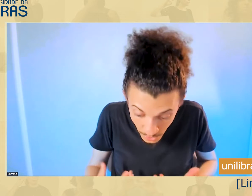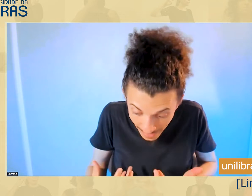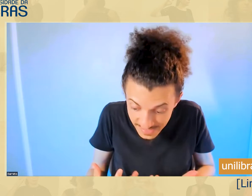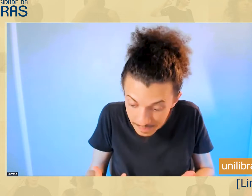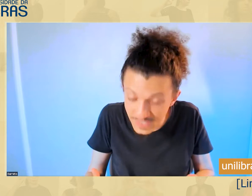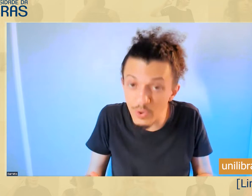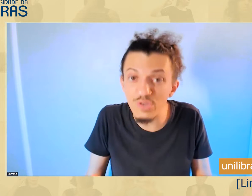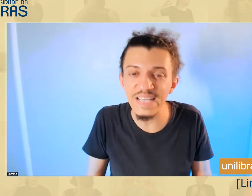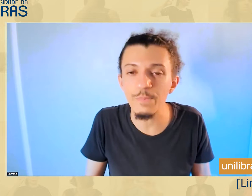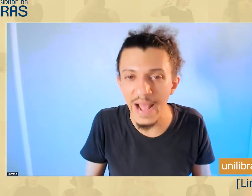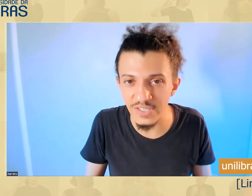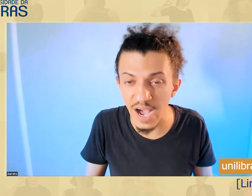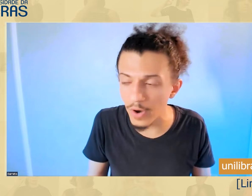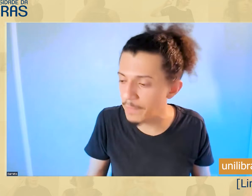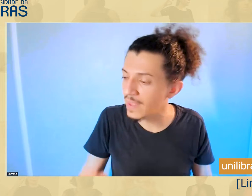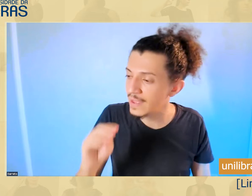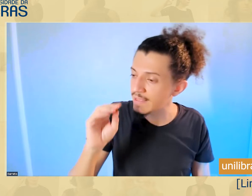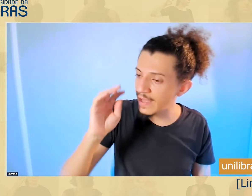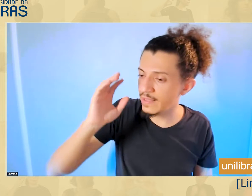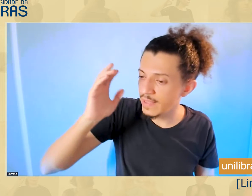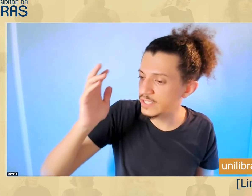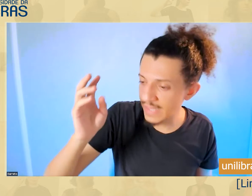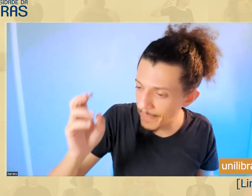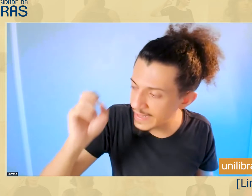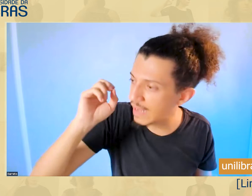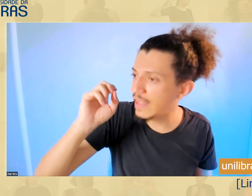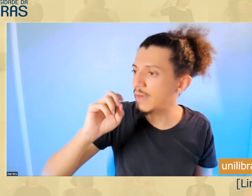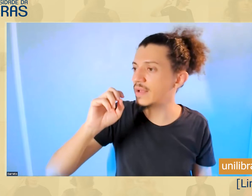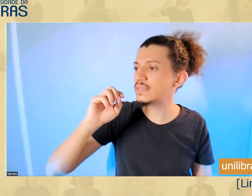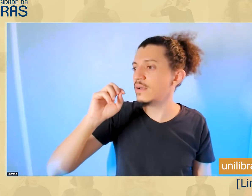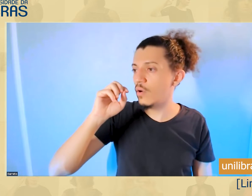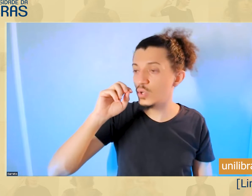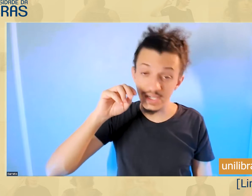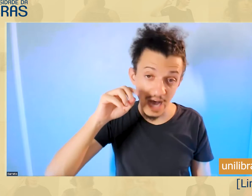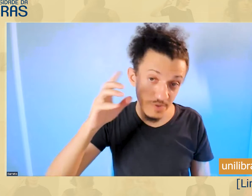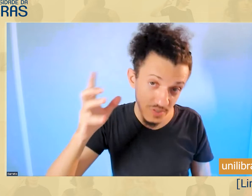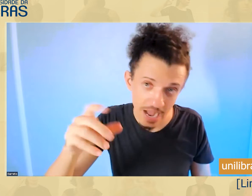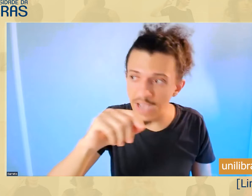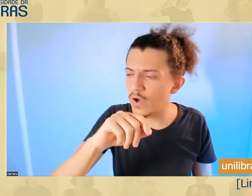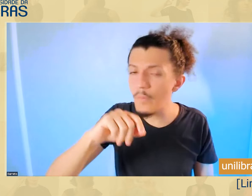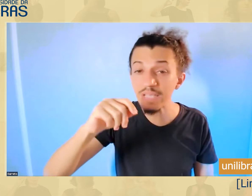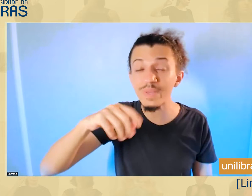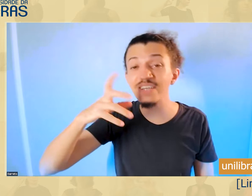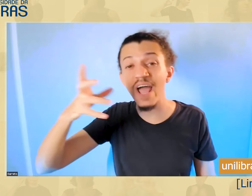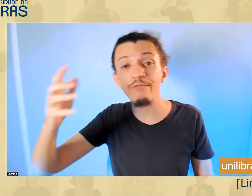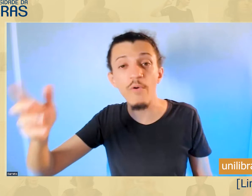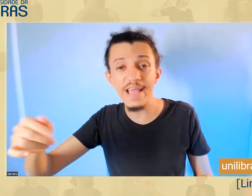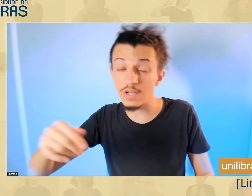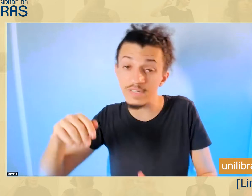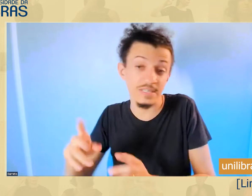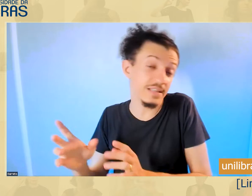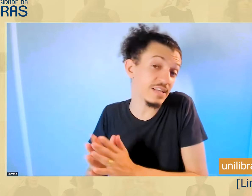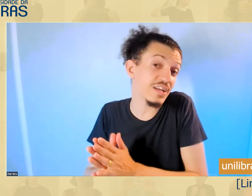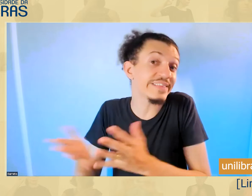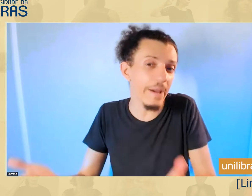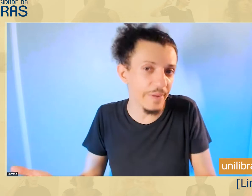muito mais simples e muito mais prática. Agora, quem já está aprendendo a Libras, ou já sabe os sinais, ou mesmo quem já é fluente,